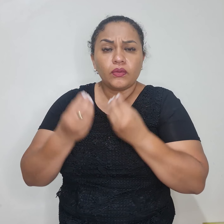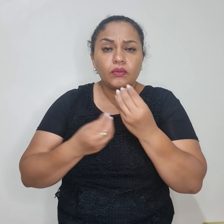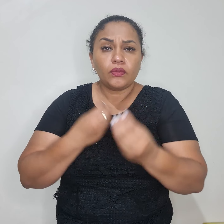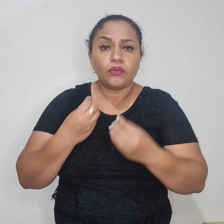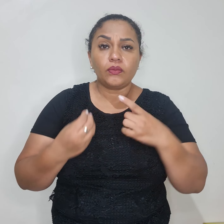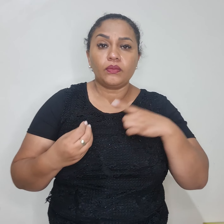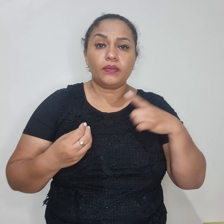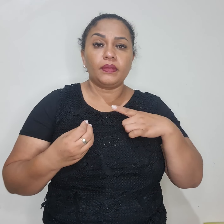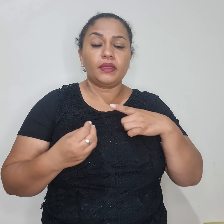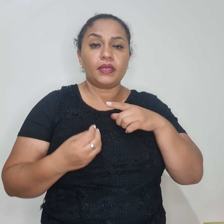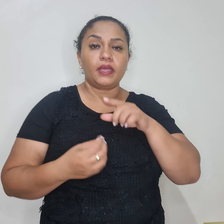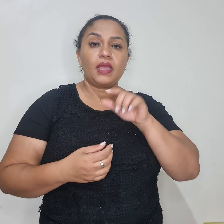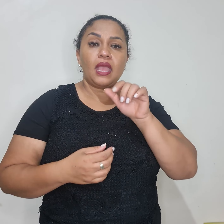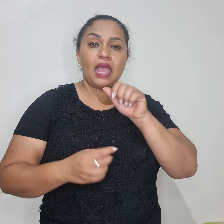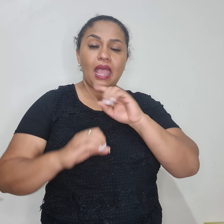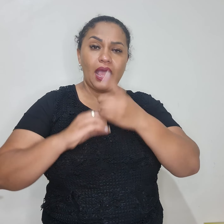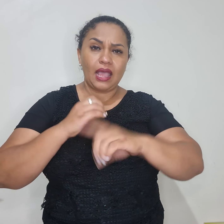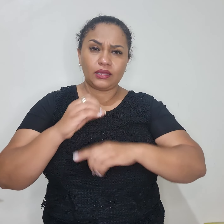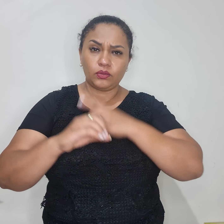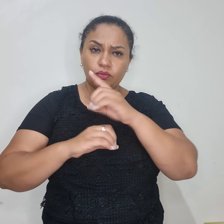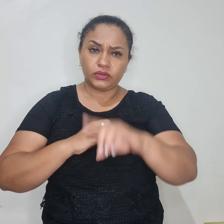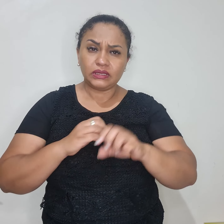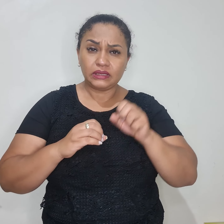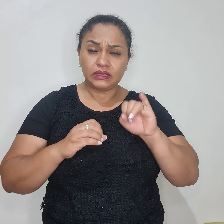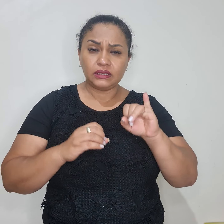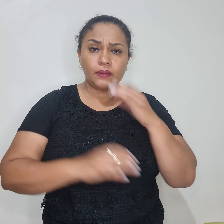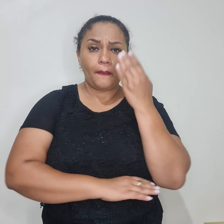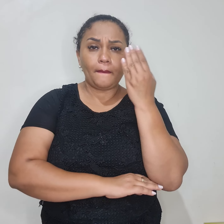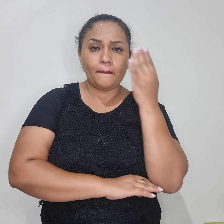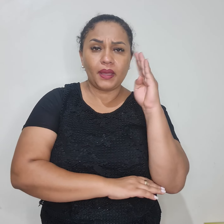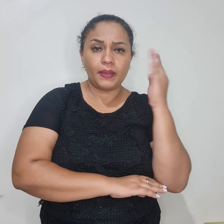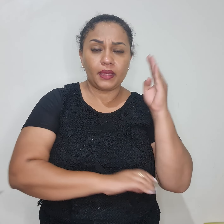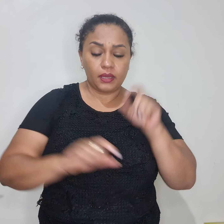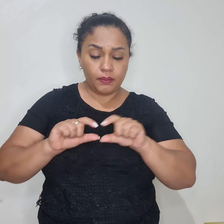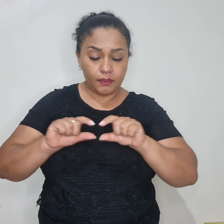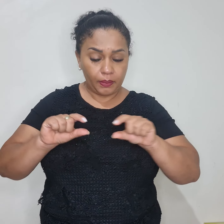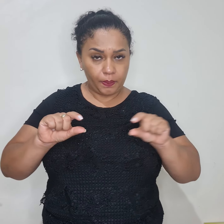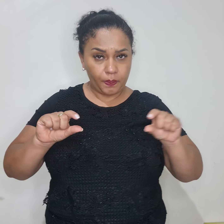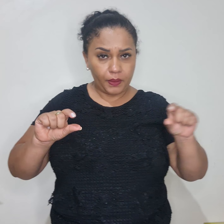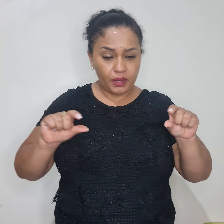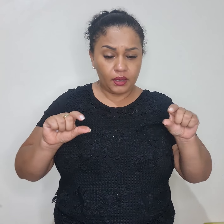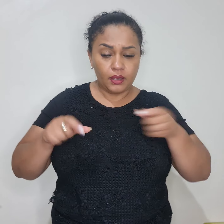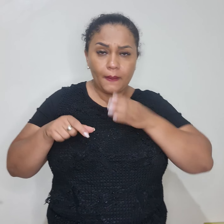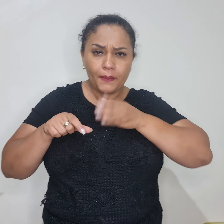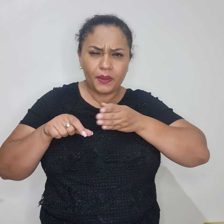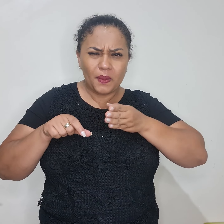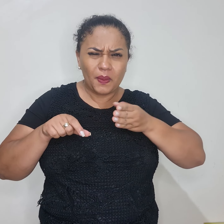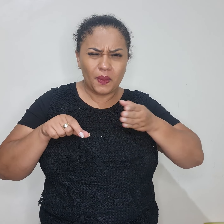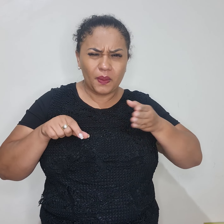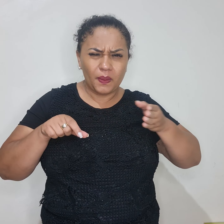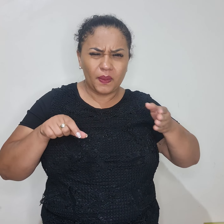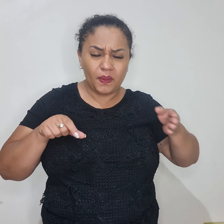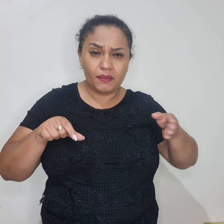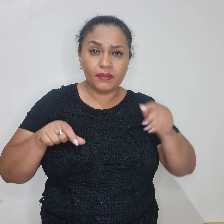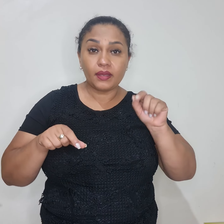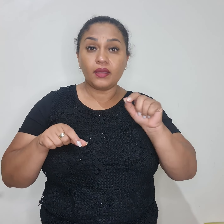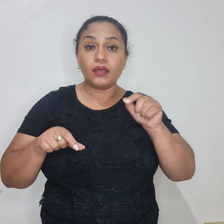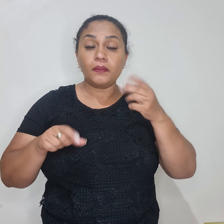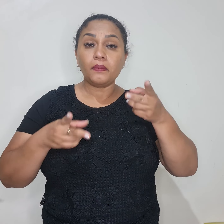pedacinho de madeira infinitas vezes, até que ponto que eu chegaria? E aí, chegou-se a ideia do átomo, que